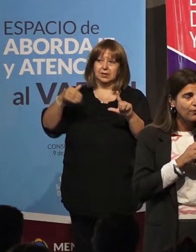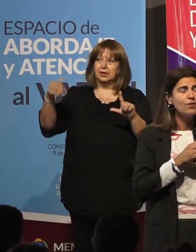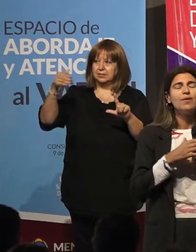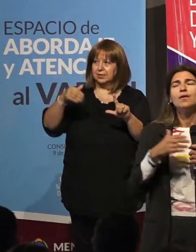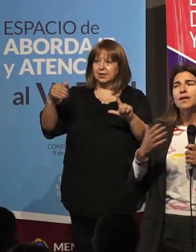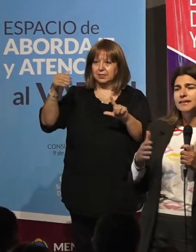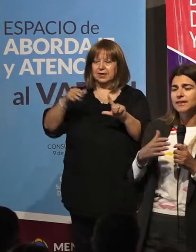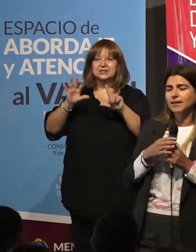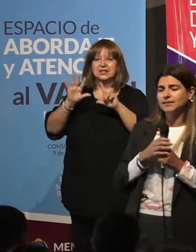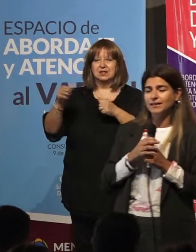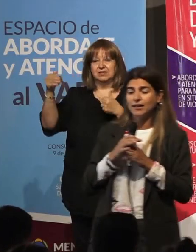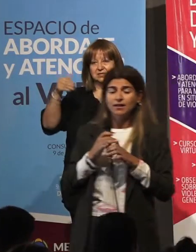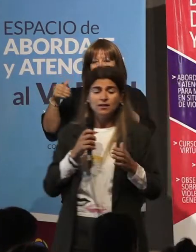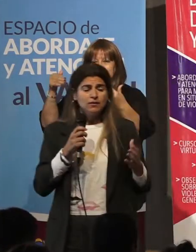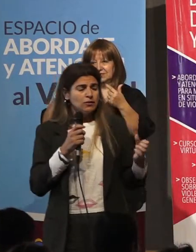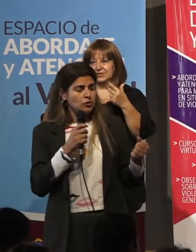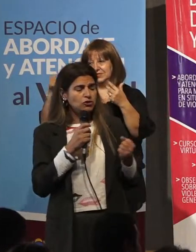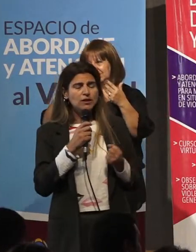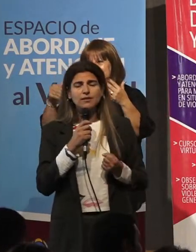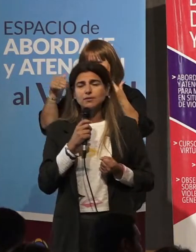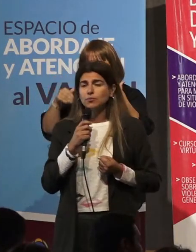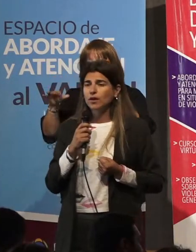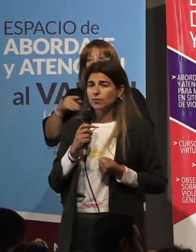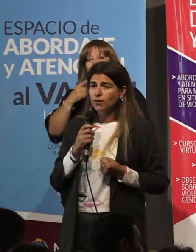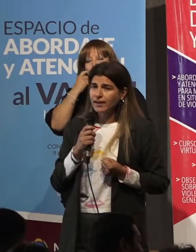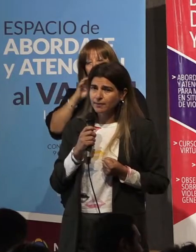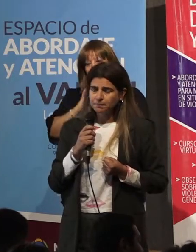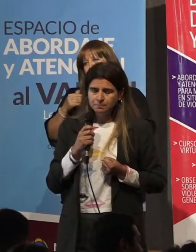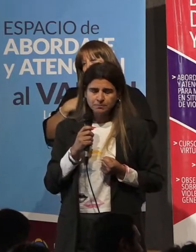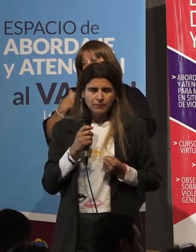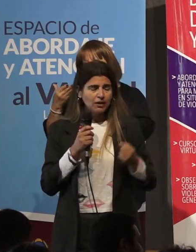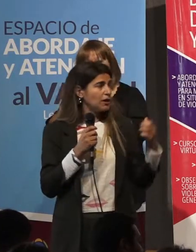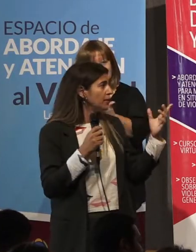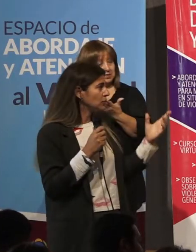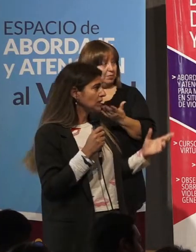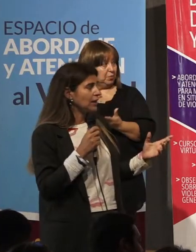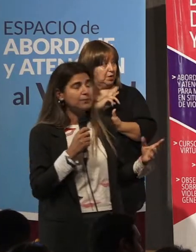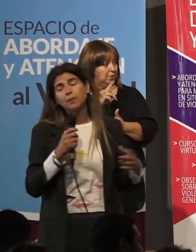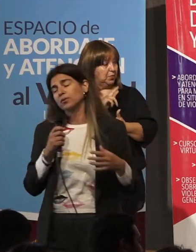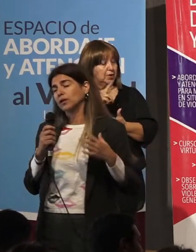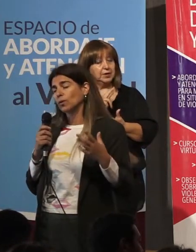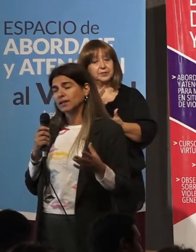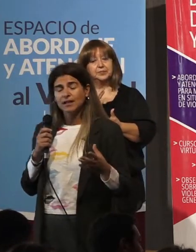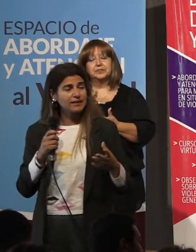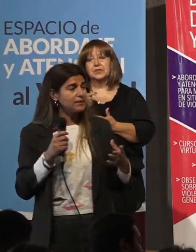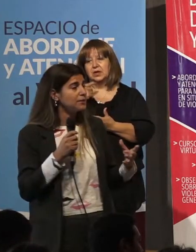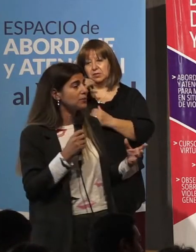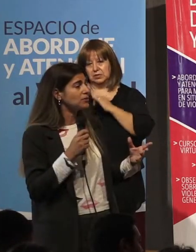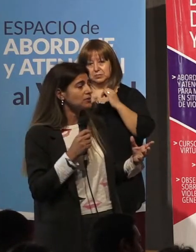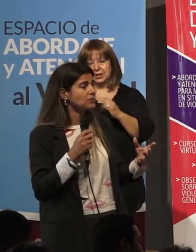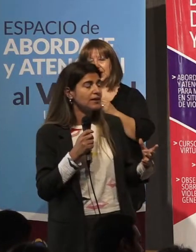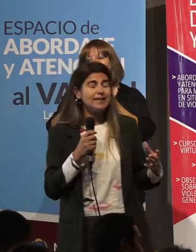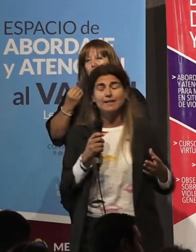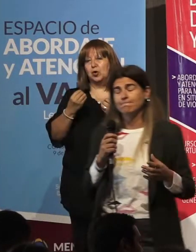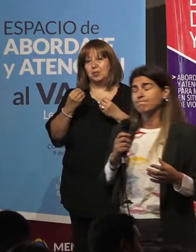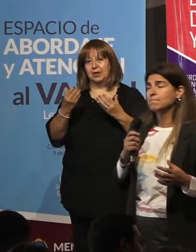dijo de nuevo, etcétera, etcétera. Nosotros recibimos a la mujer, ahora les voy a contar las vías por las cuales la